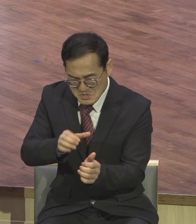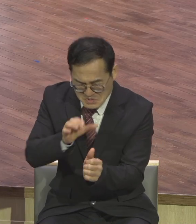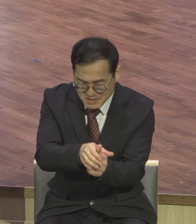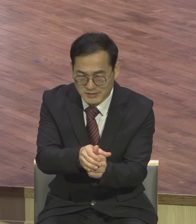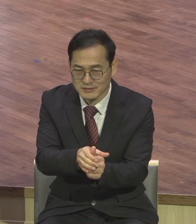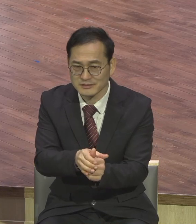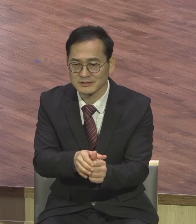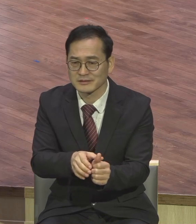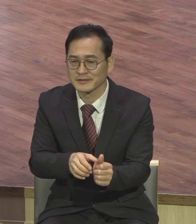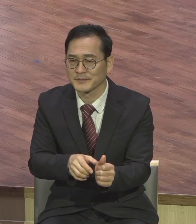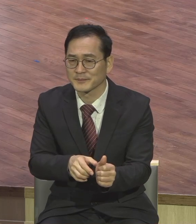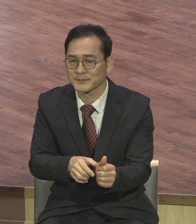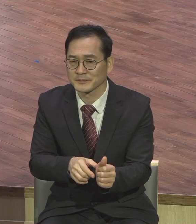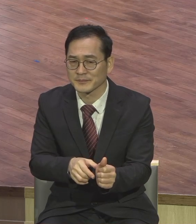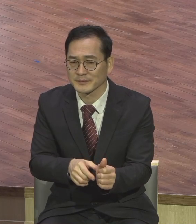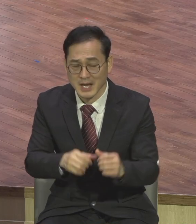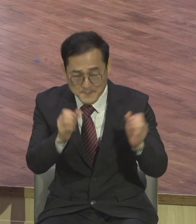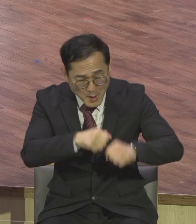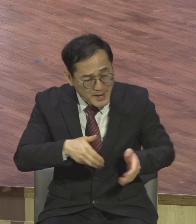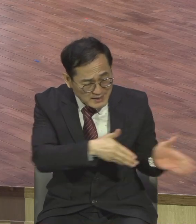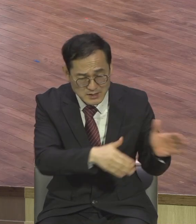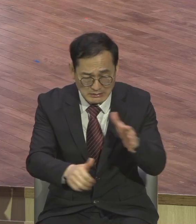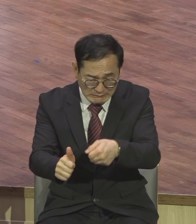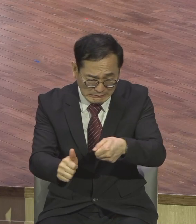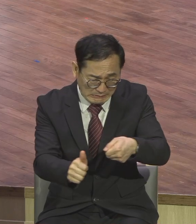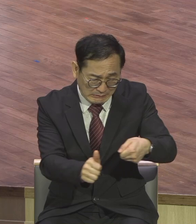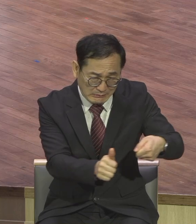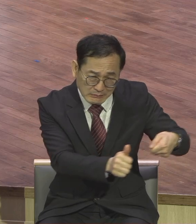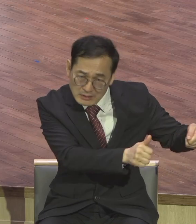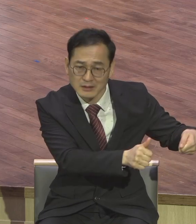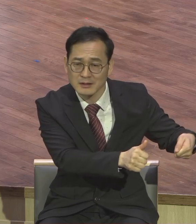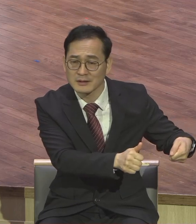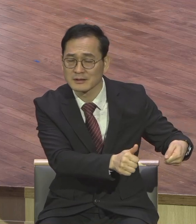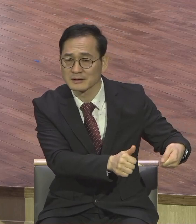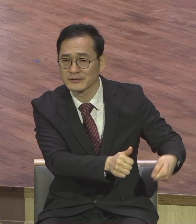우리를 속박시키고 멸망길 인도하는 이 멍에